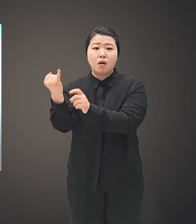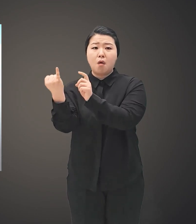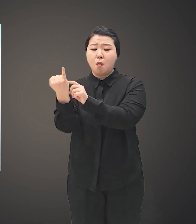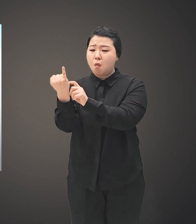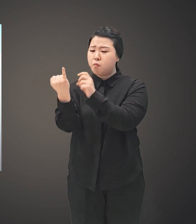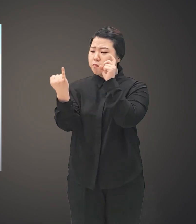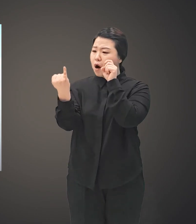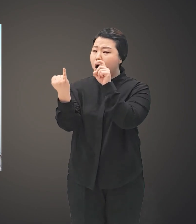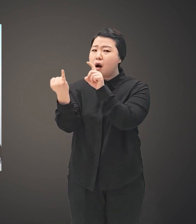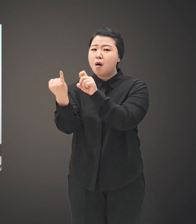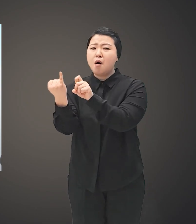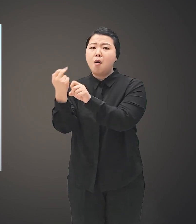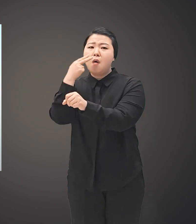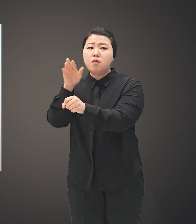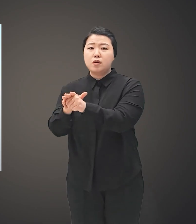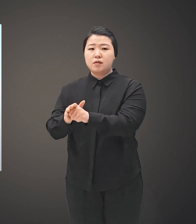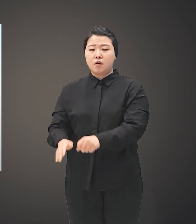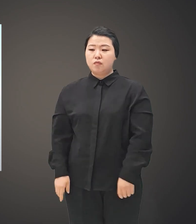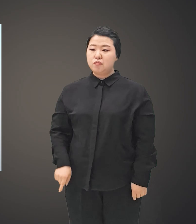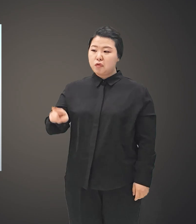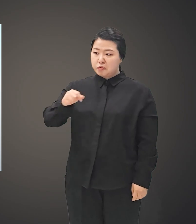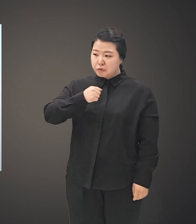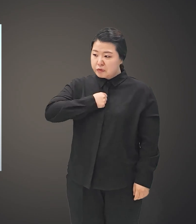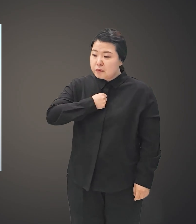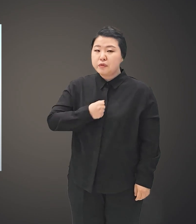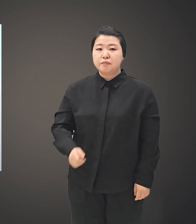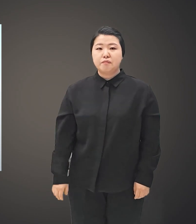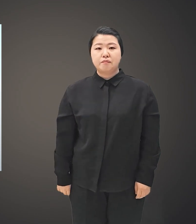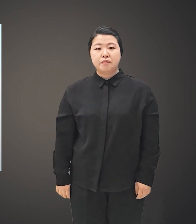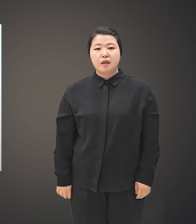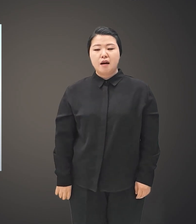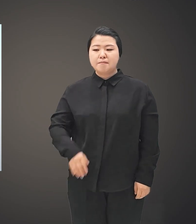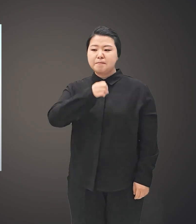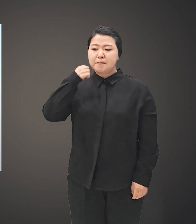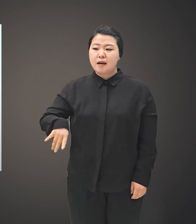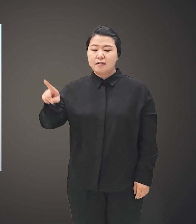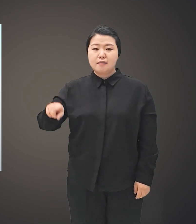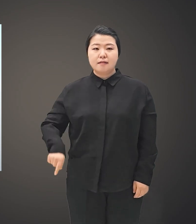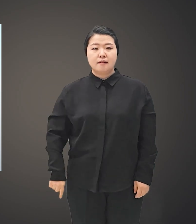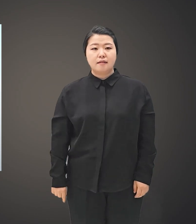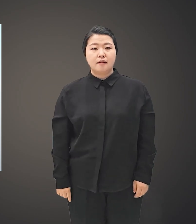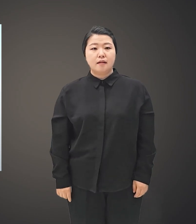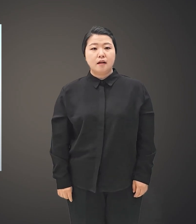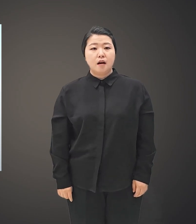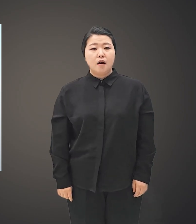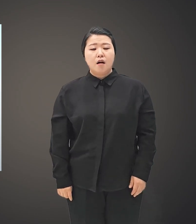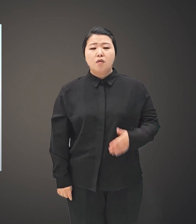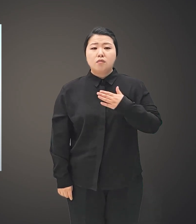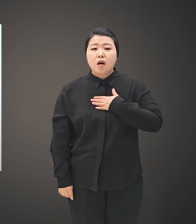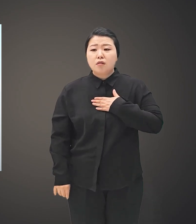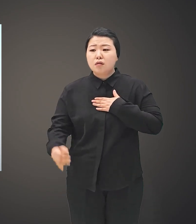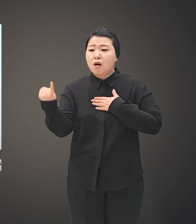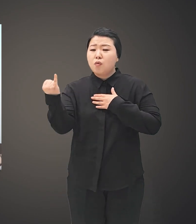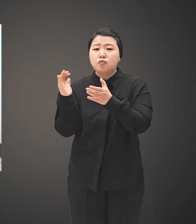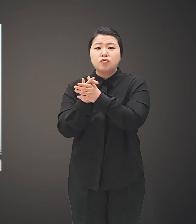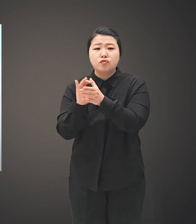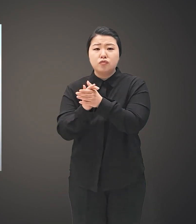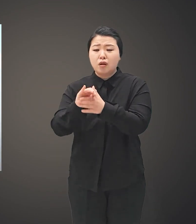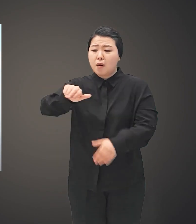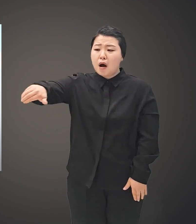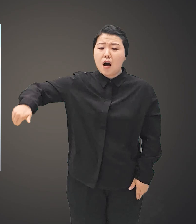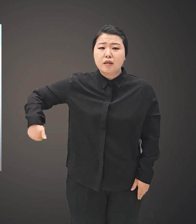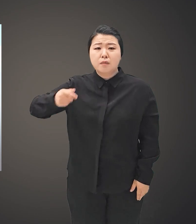되었어요. 앞으로 조심하는 게 좋을 거다. 재수 없어. 친구인데 아무것도 해줄